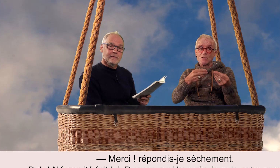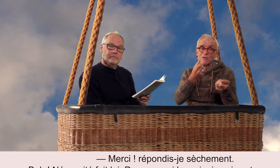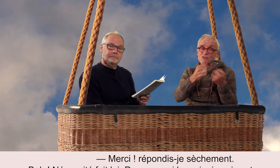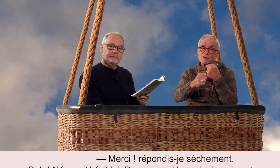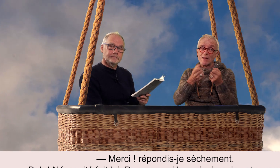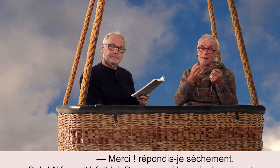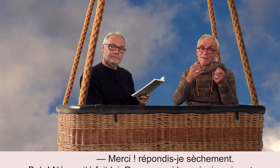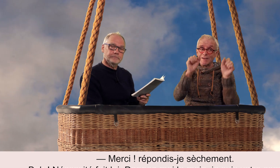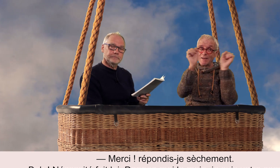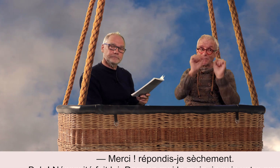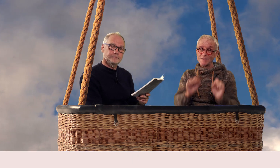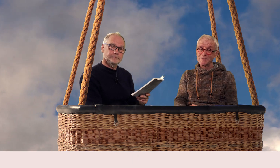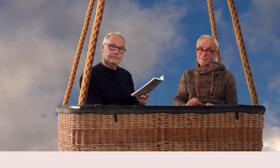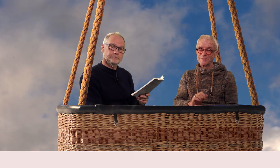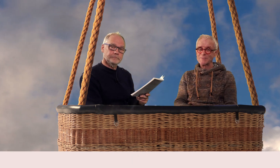causé. »